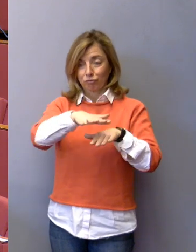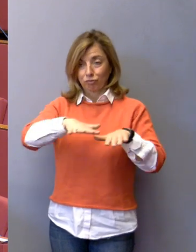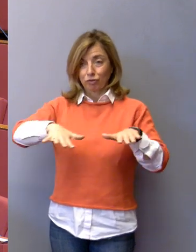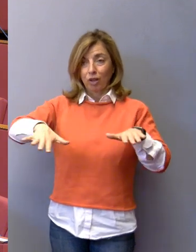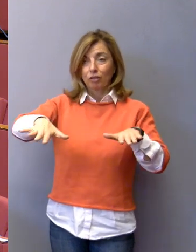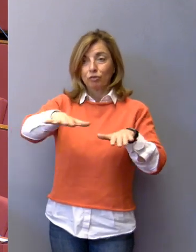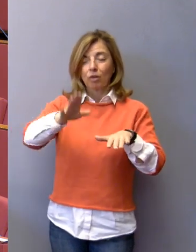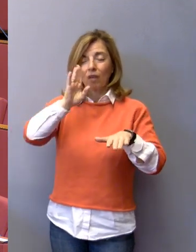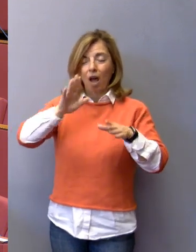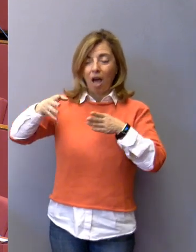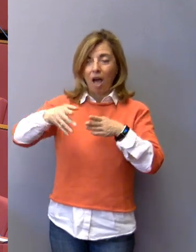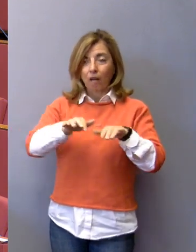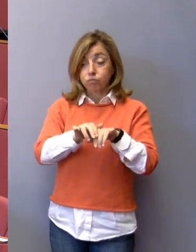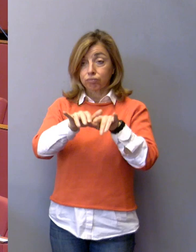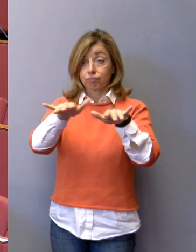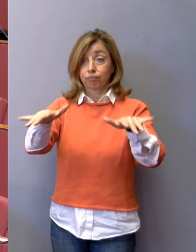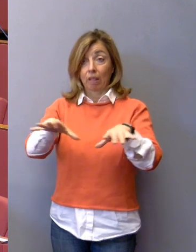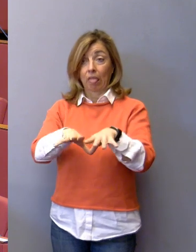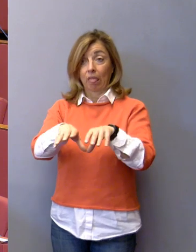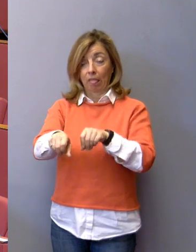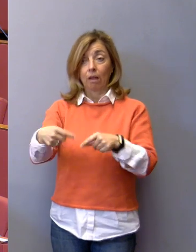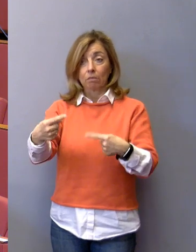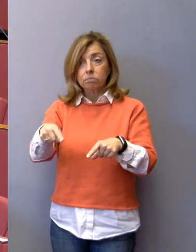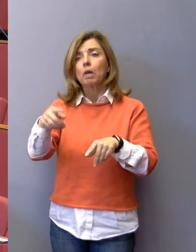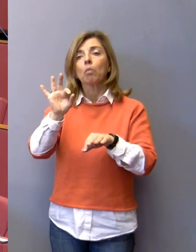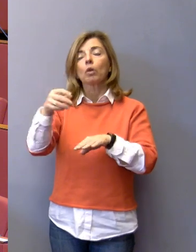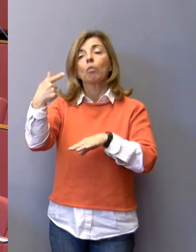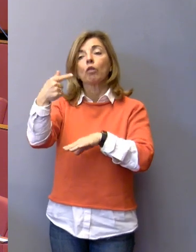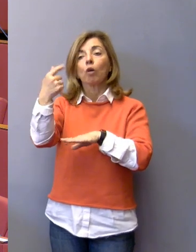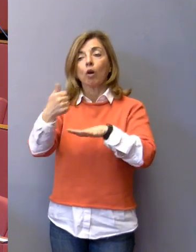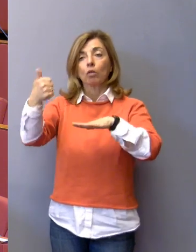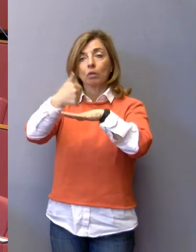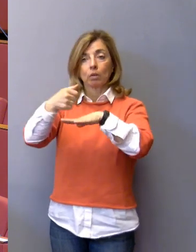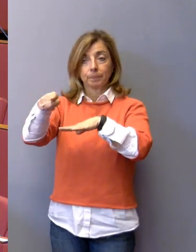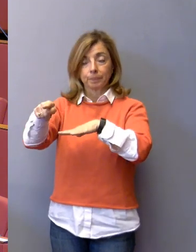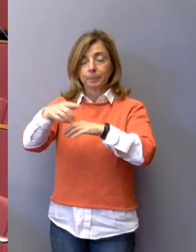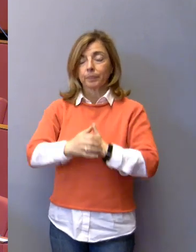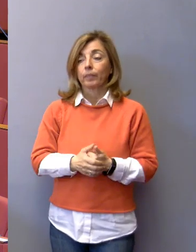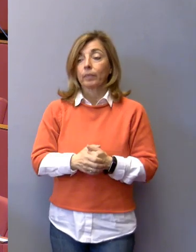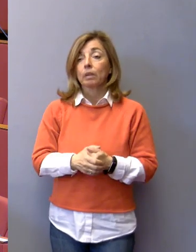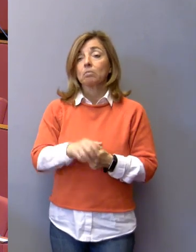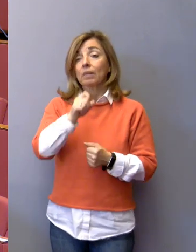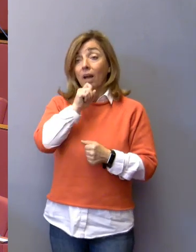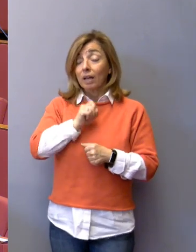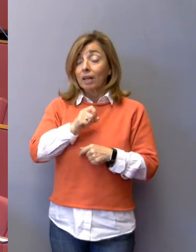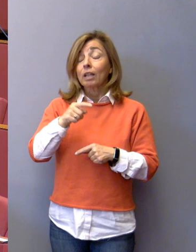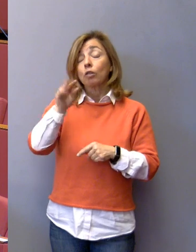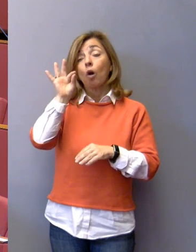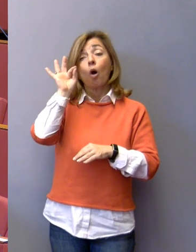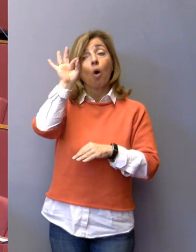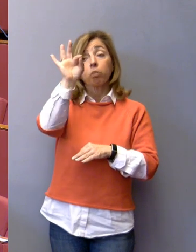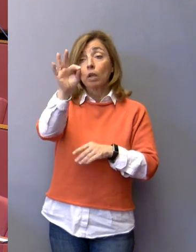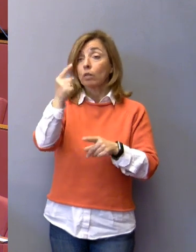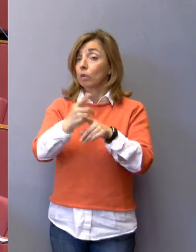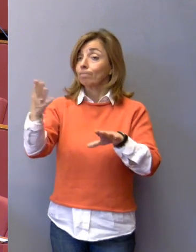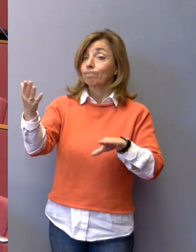regione e io credo che dobbiamo cercare di raggiungere Questo obiettivo nel più breve tempo